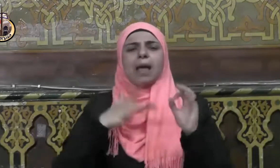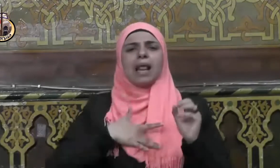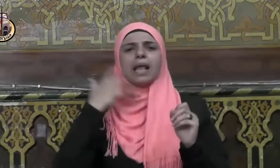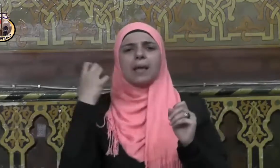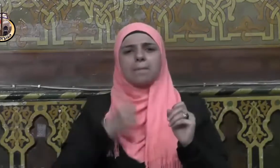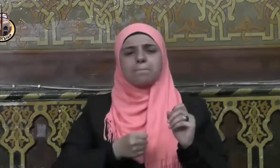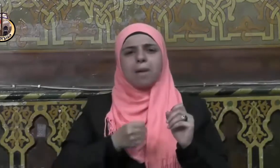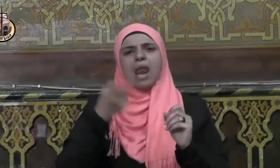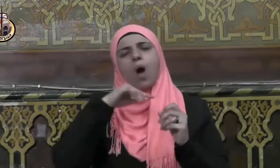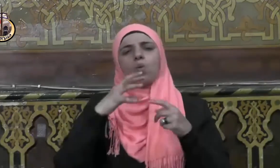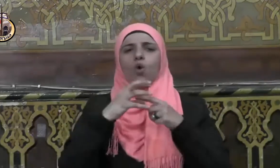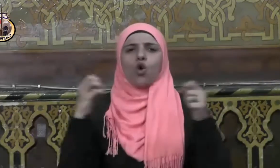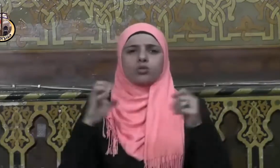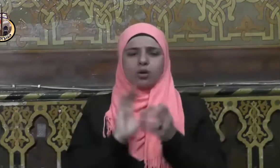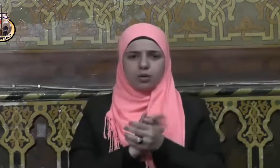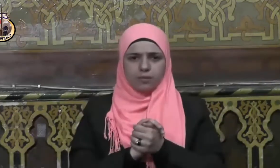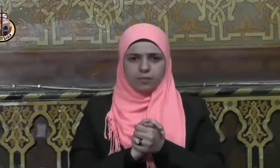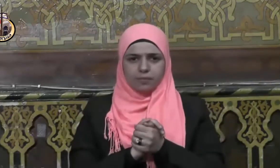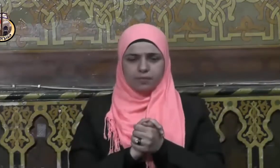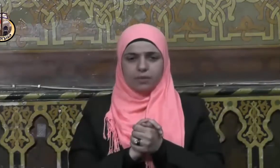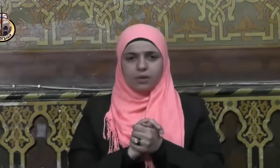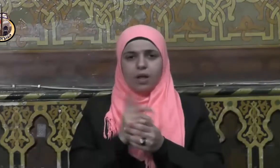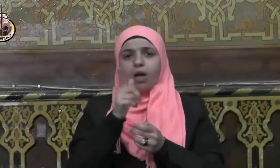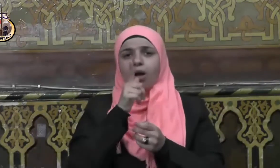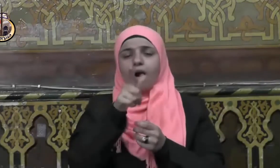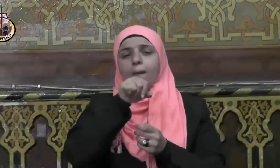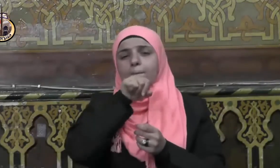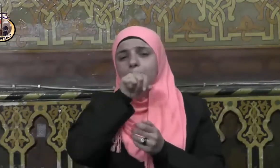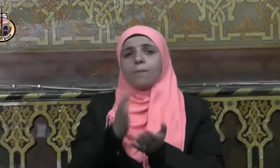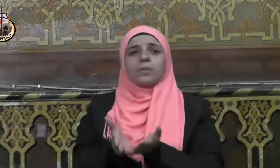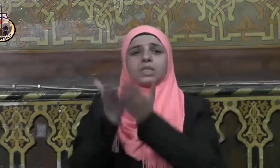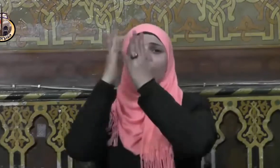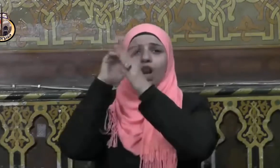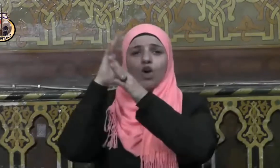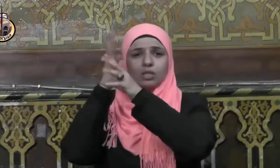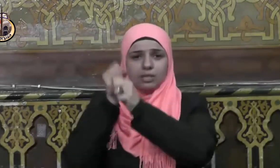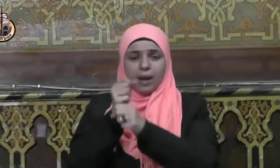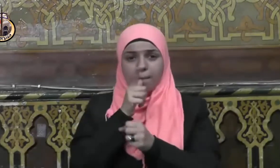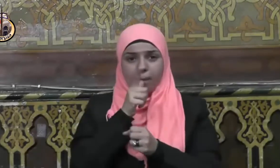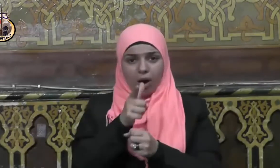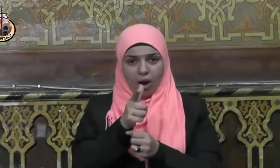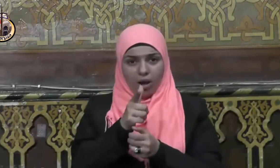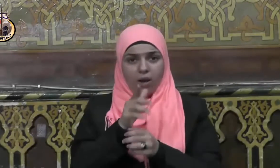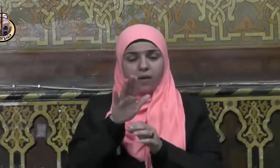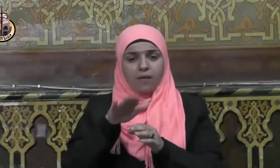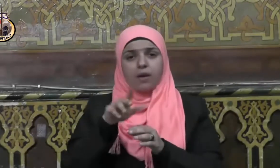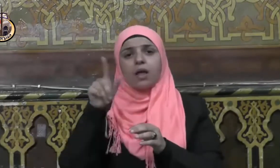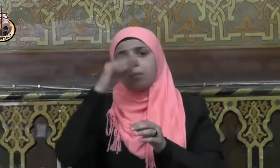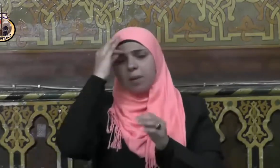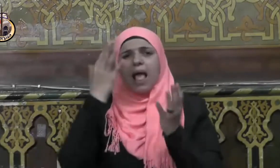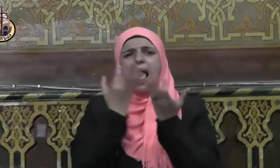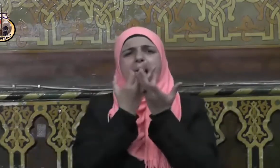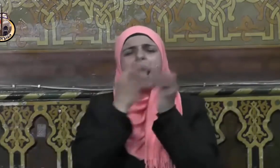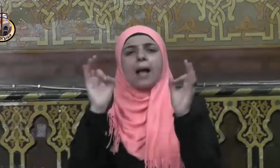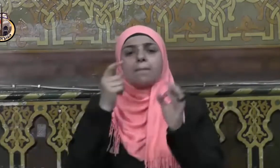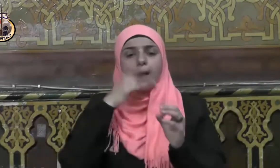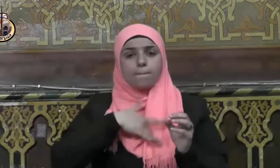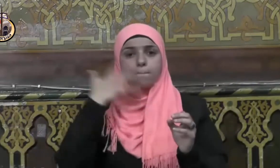أو نقصانه، فقال صلى الله عليه وسلم: أكمل المؤمنين